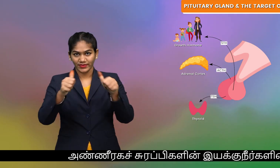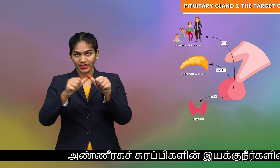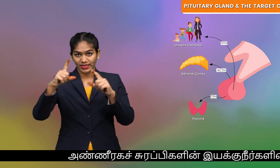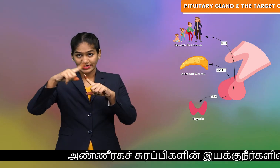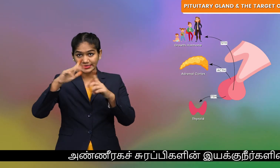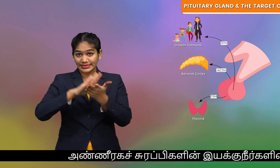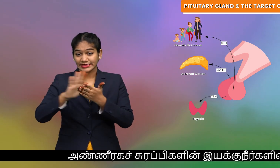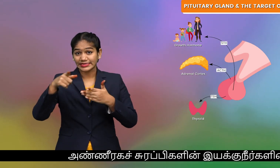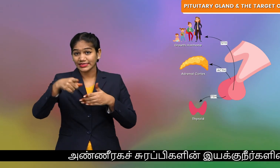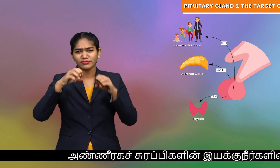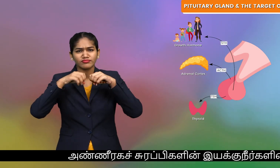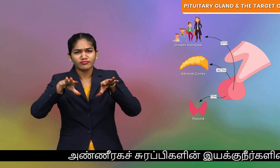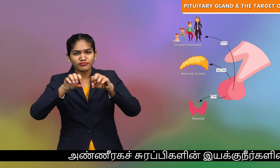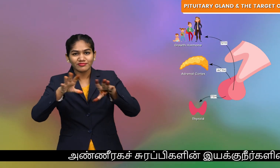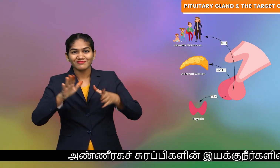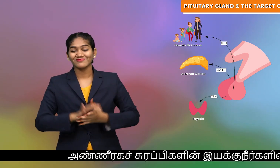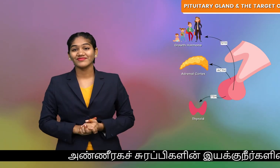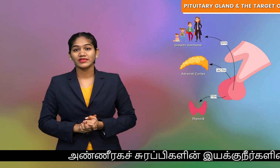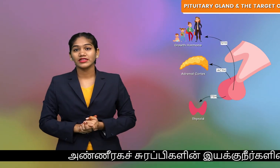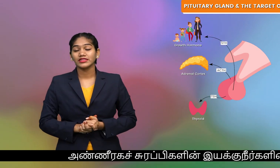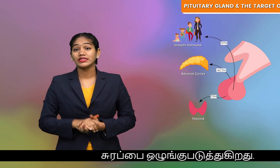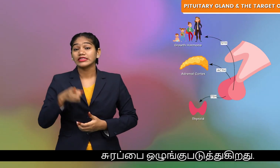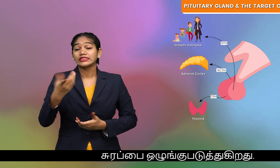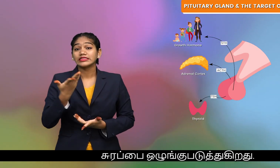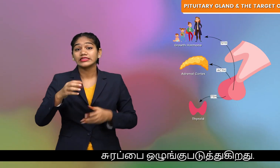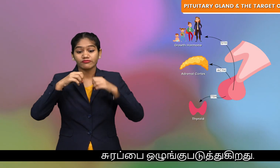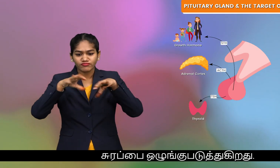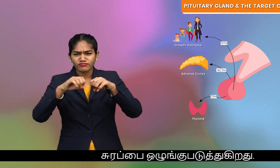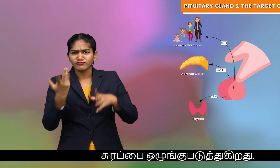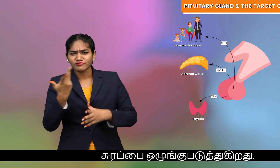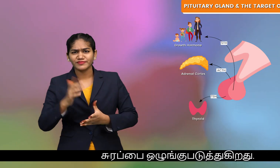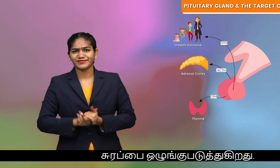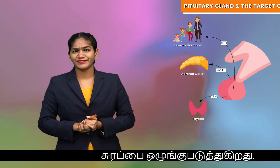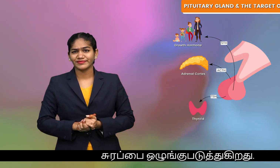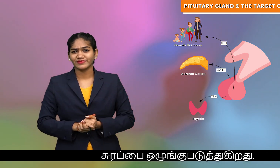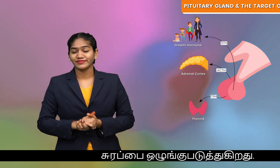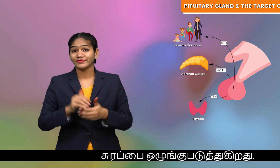இயக்குநீர் அண்ணீரக சுரப்பிகளின் இயக்குநீர்களை சுரப்பை ஒழுங்குபடுத்துகிறது.